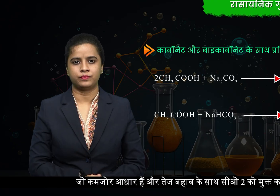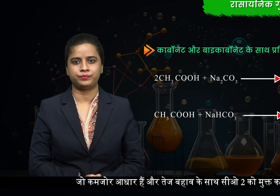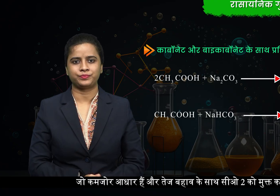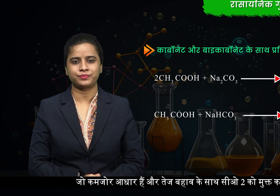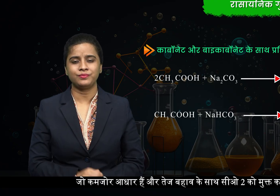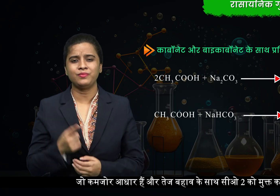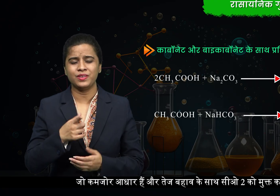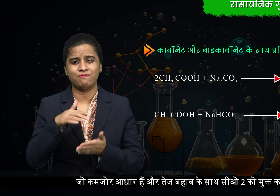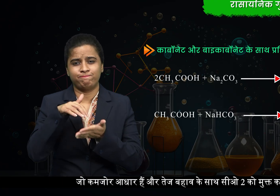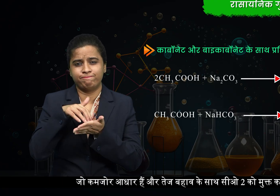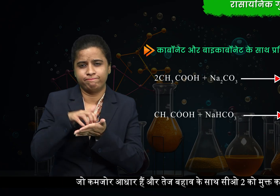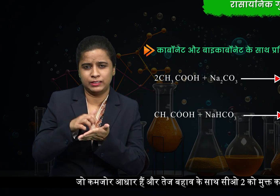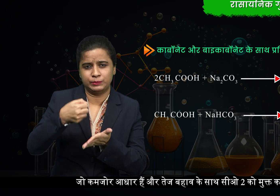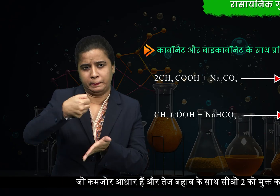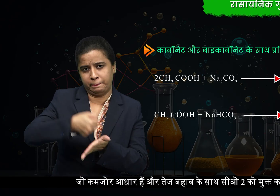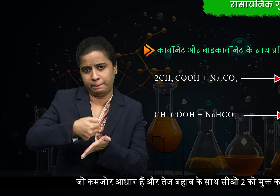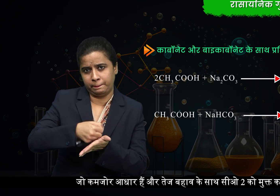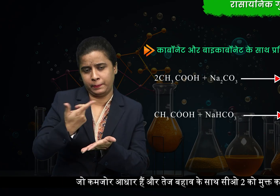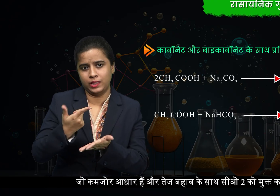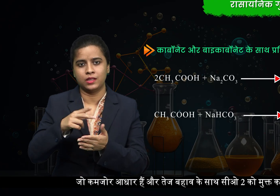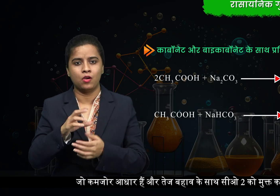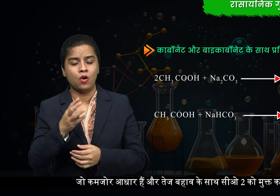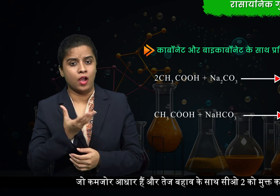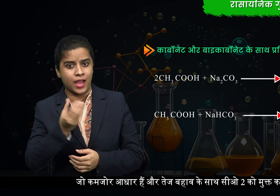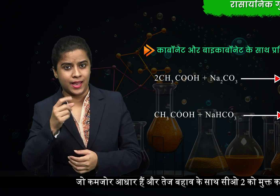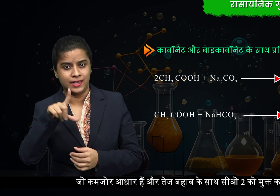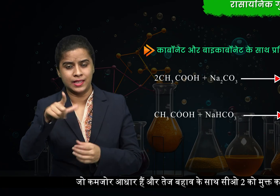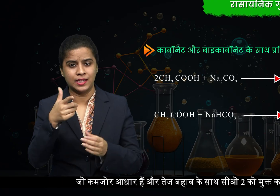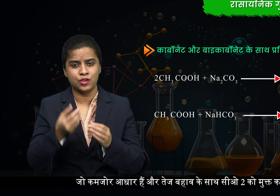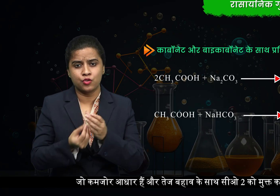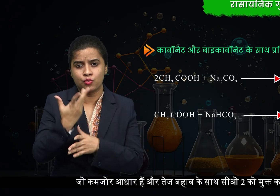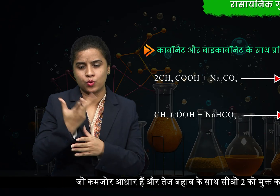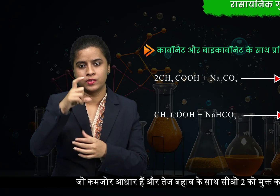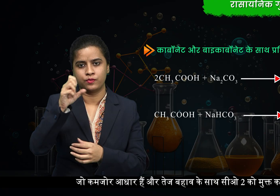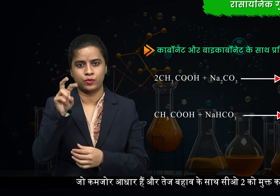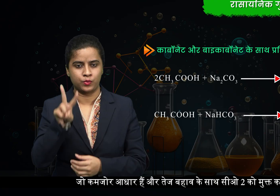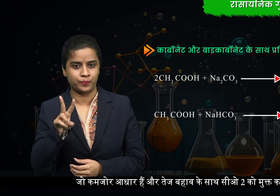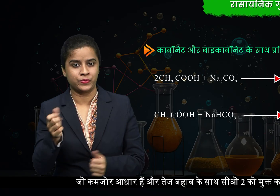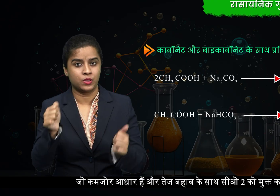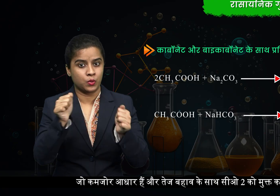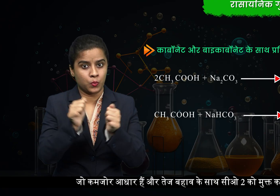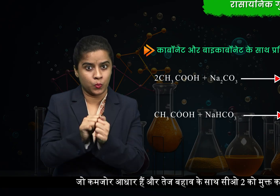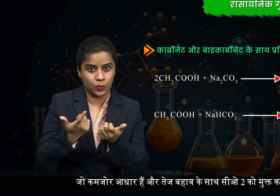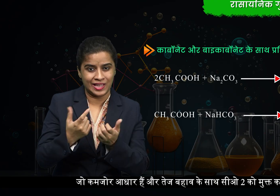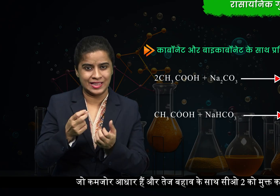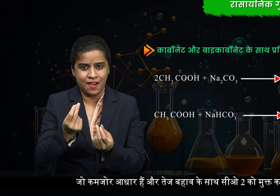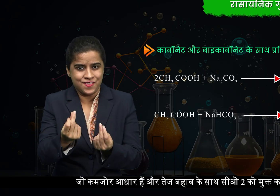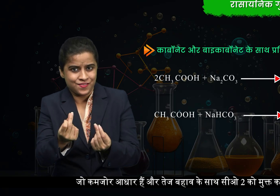जो कमजोर आधार है और तेज बहाव के साथ CO2 को